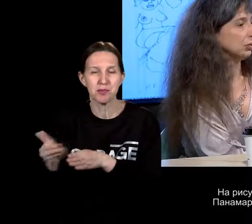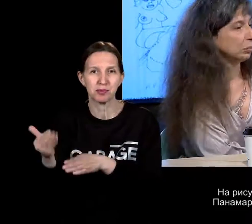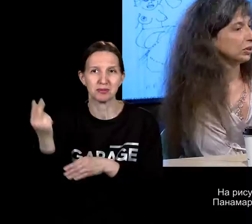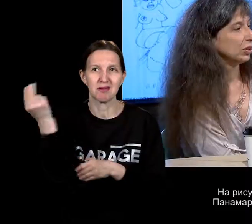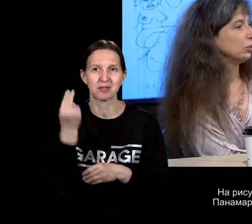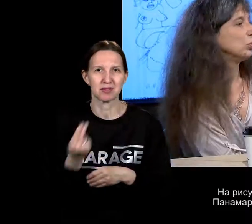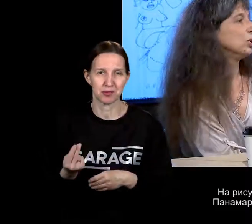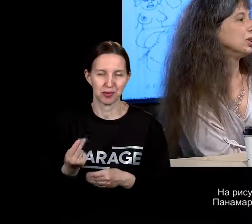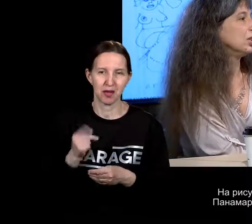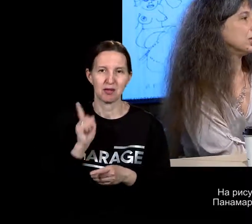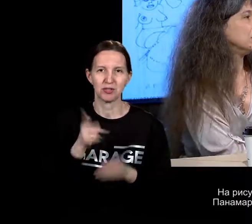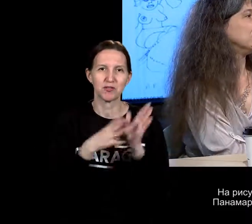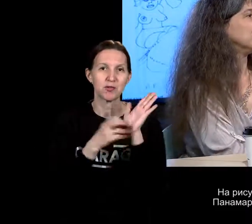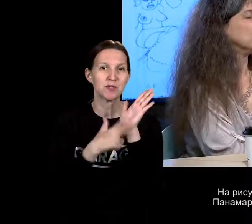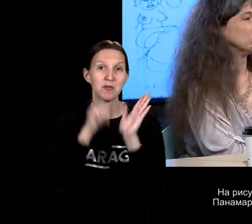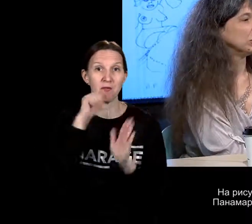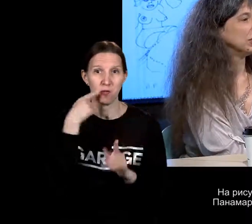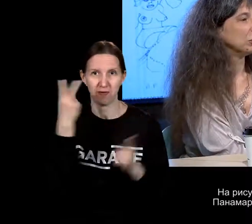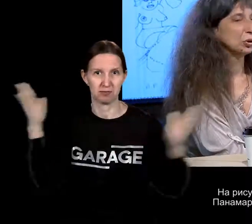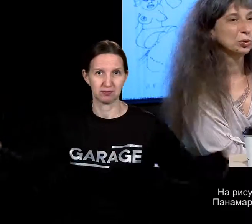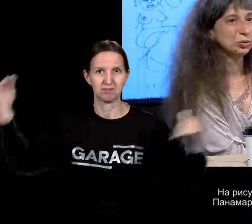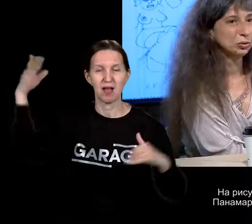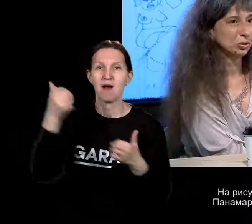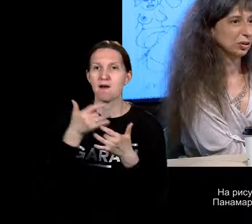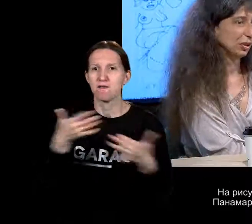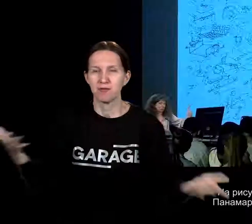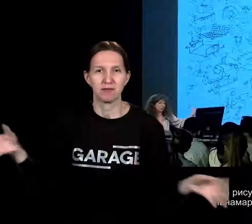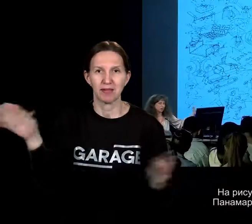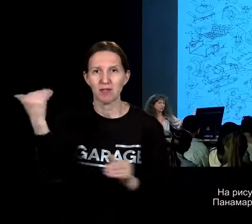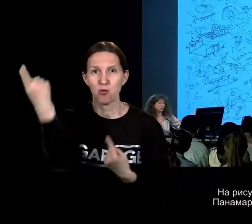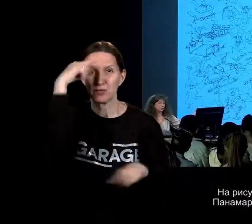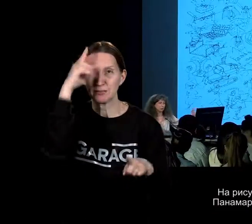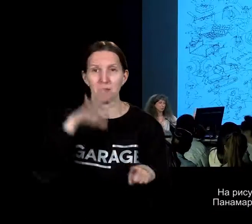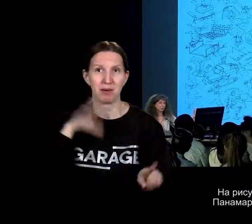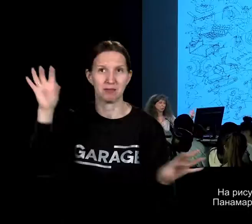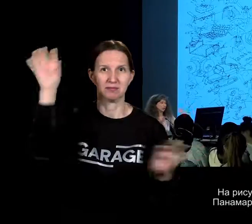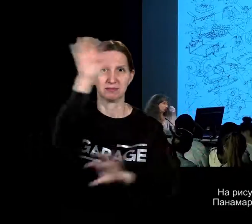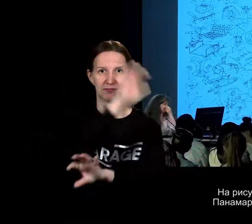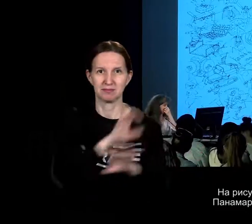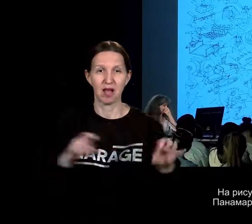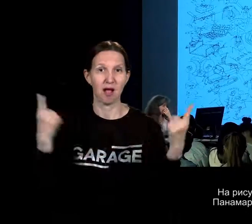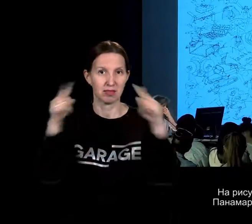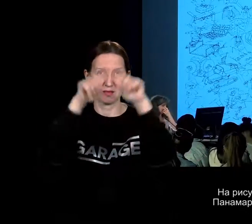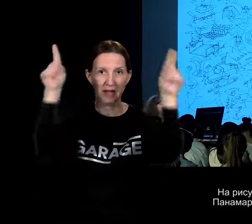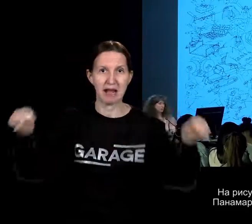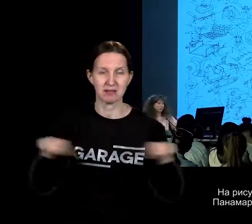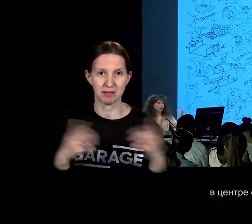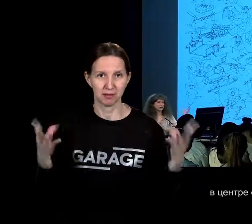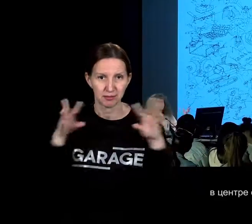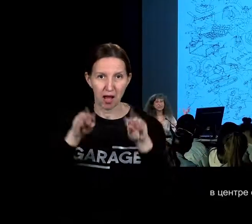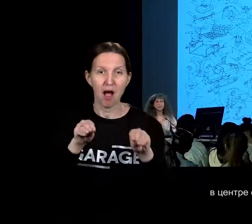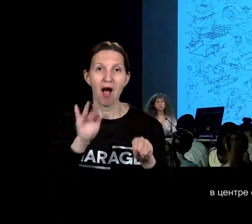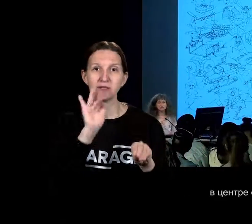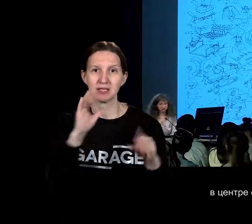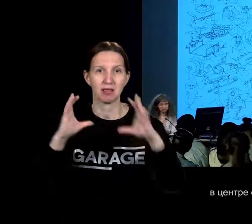где 80-го года, где как раз все эти его изобретения присутствуют на одной страничке, на одном листке, и в